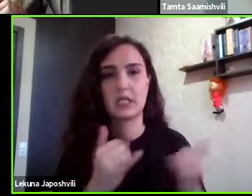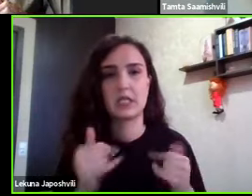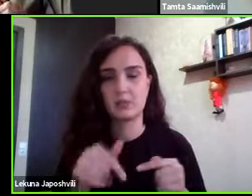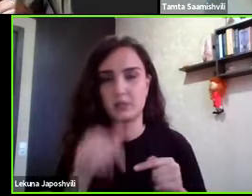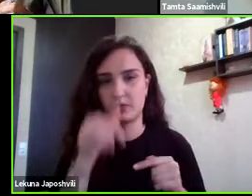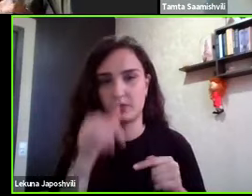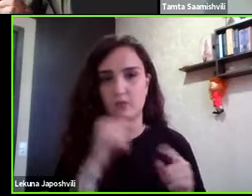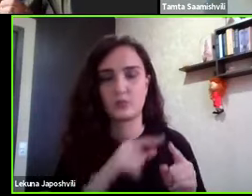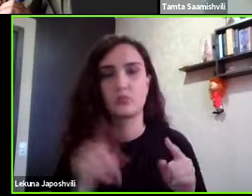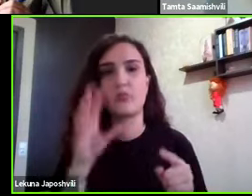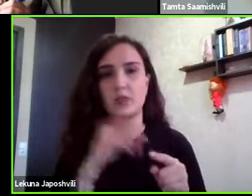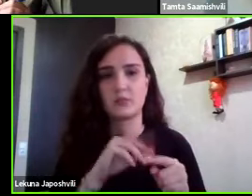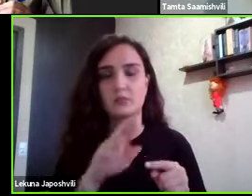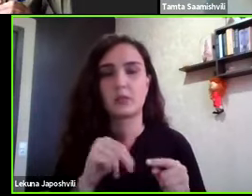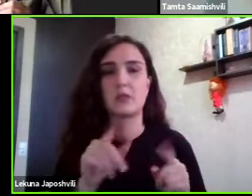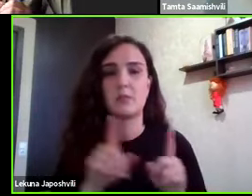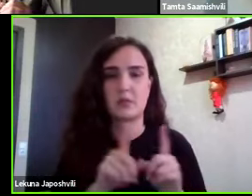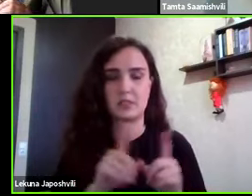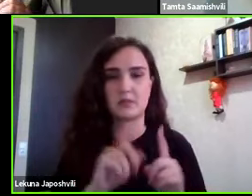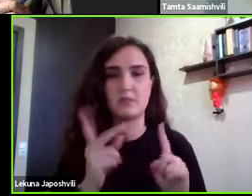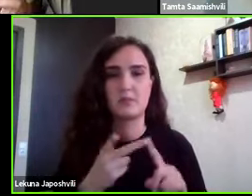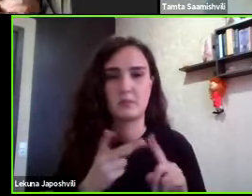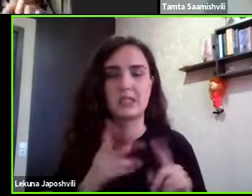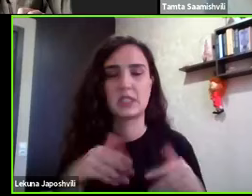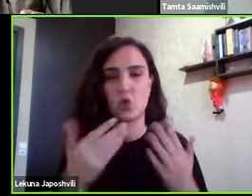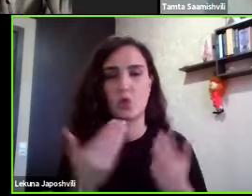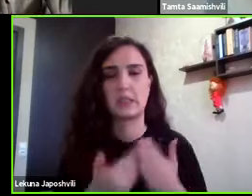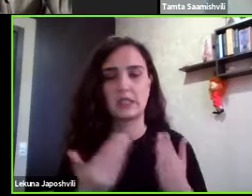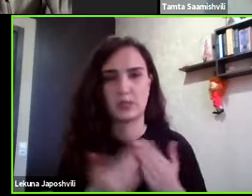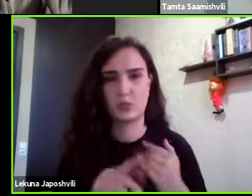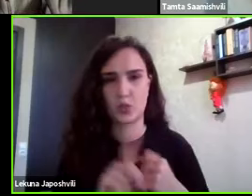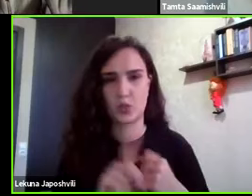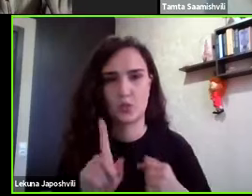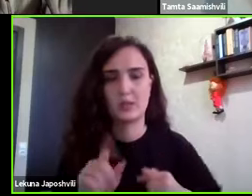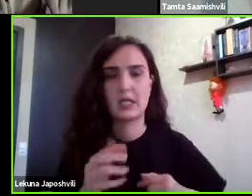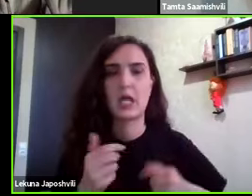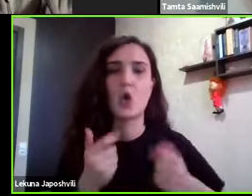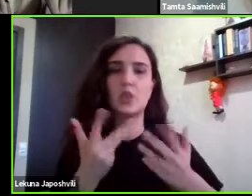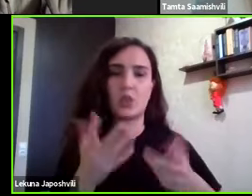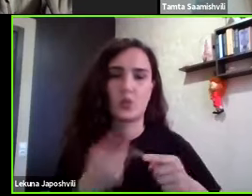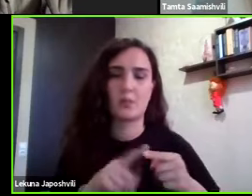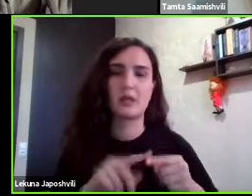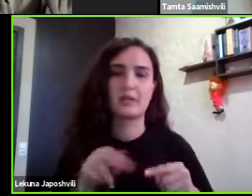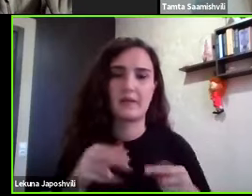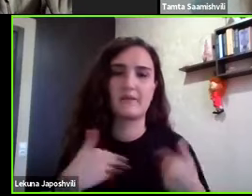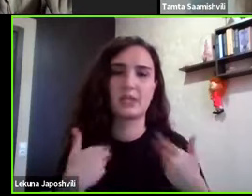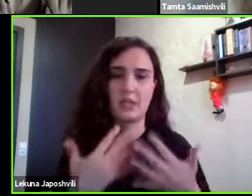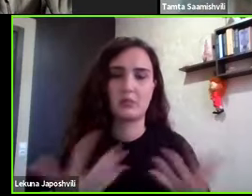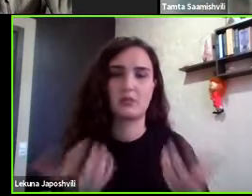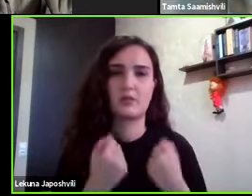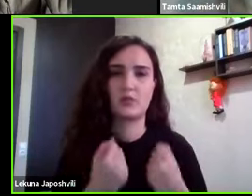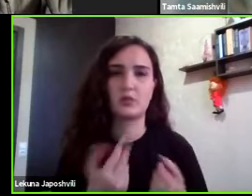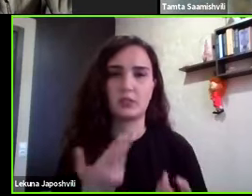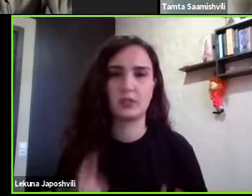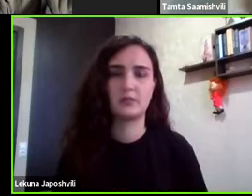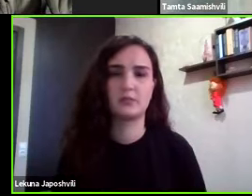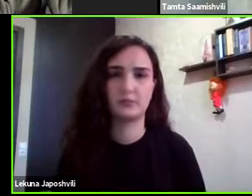კი მოვახერხებთ, მაგრამ მაინც კი რეკომენდებულია, რომ გარკვეული რაოდენობის დ-ვიტამინი მაინც მივიღოთ, დიახ.